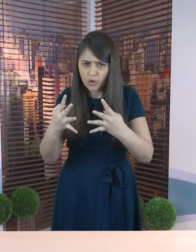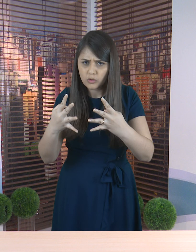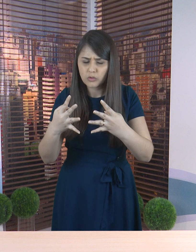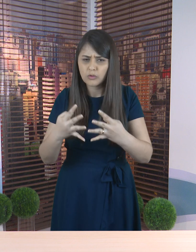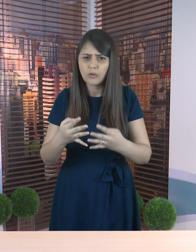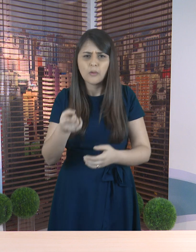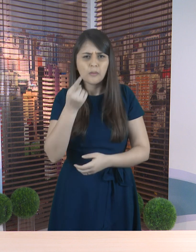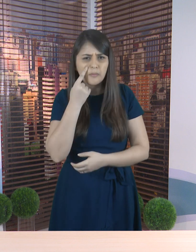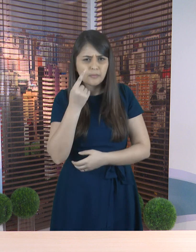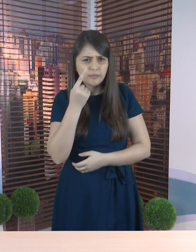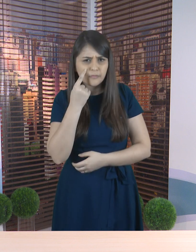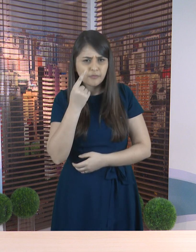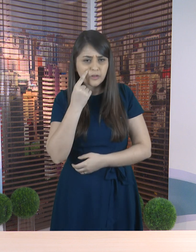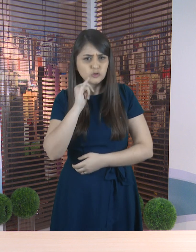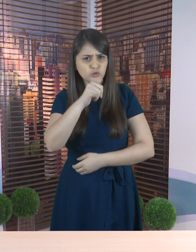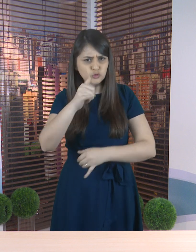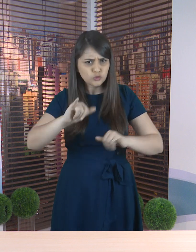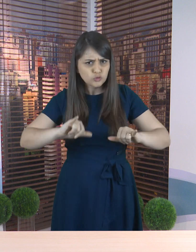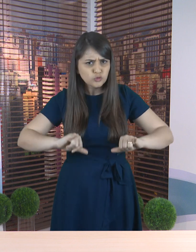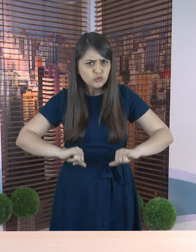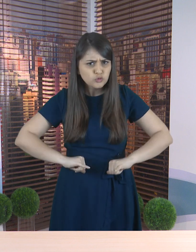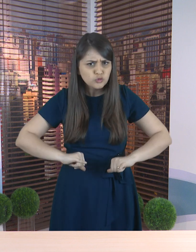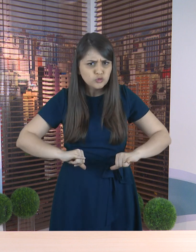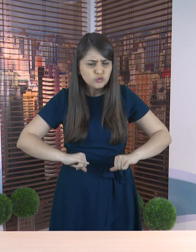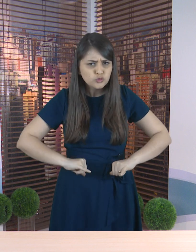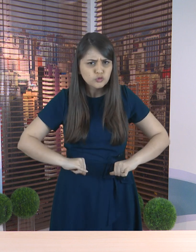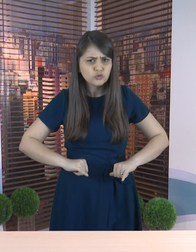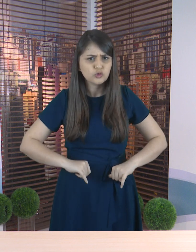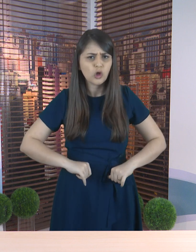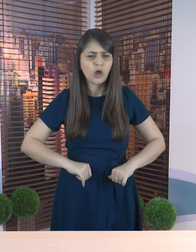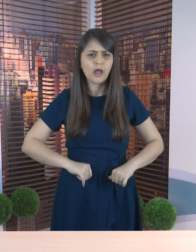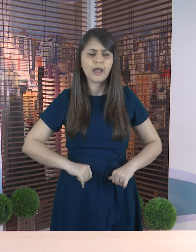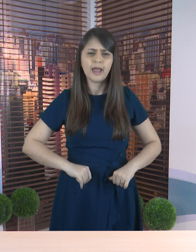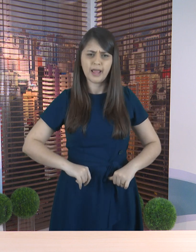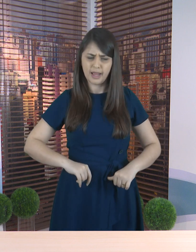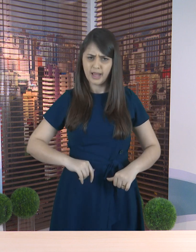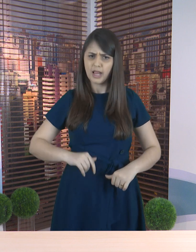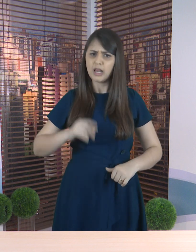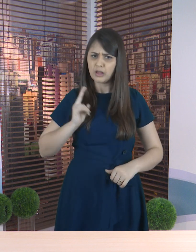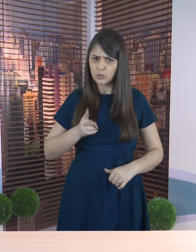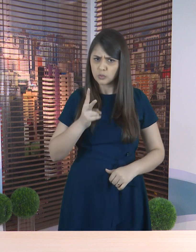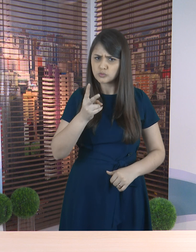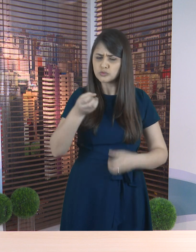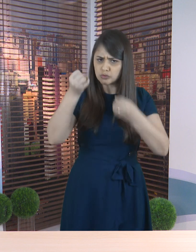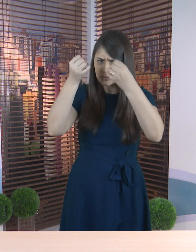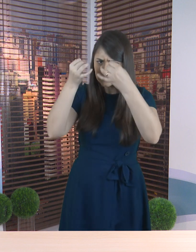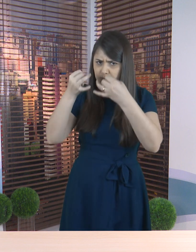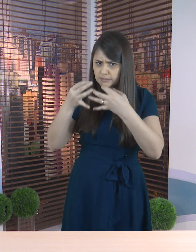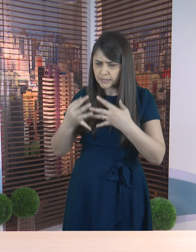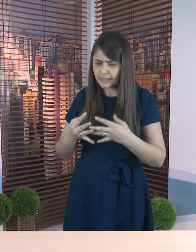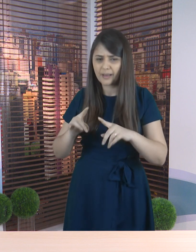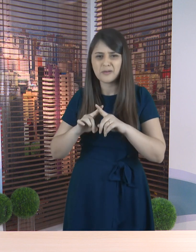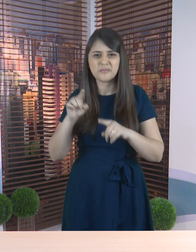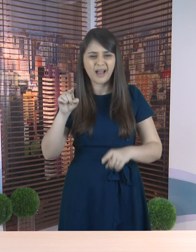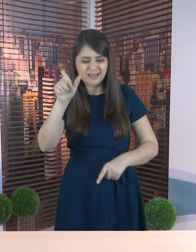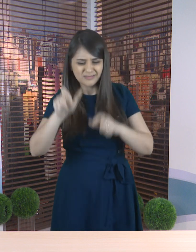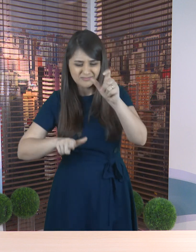os argumentos de seus amigos, que insistem em acusá-lo de pecado. Ele está convencido de que